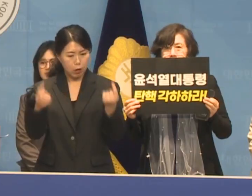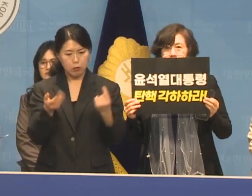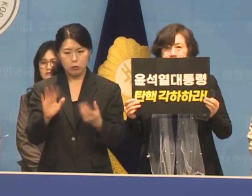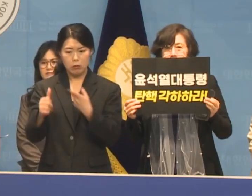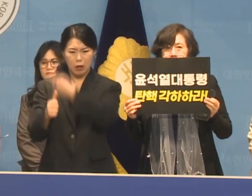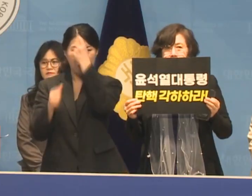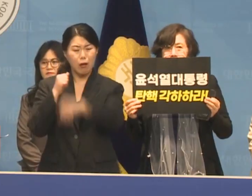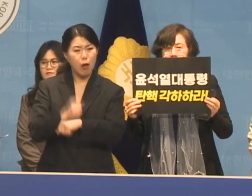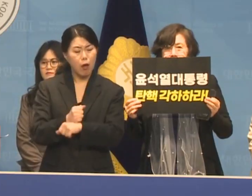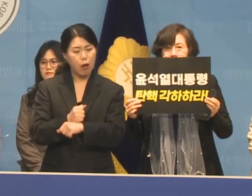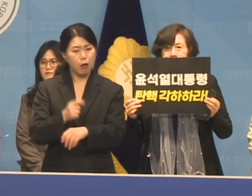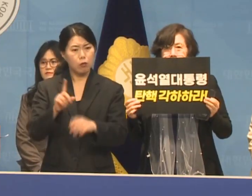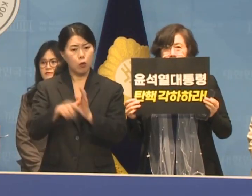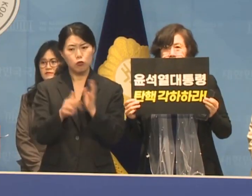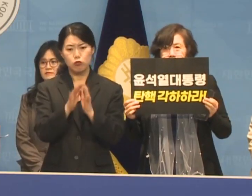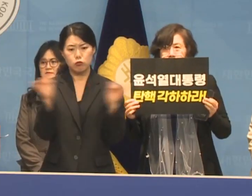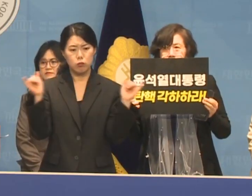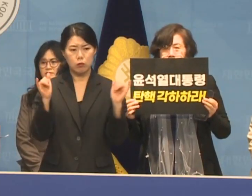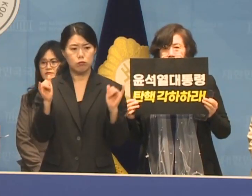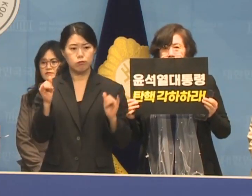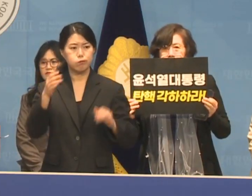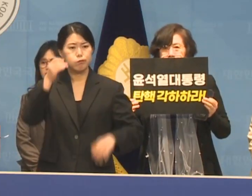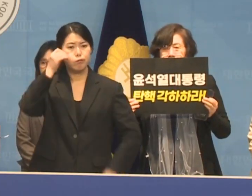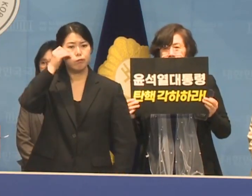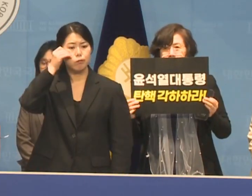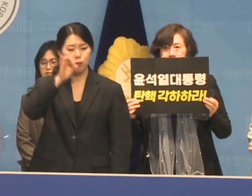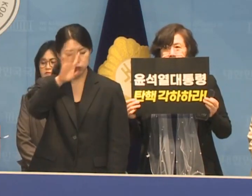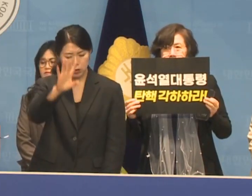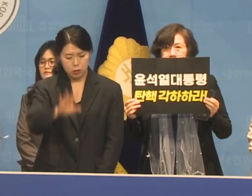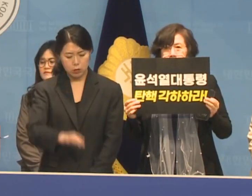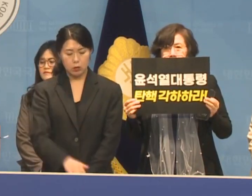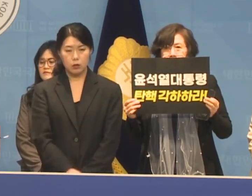어떤 정상적인 국민이 가만히 있을 수가 있겠습니까?